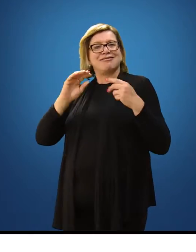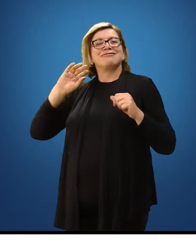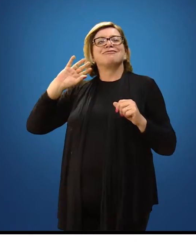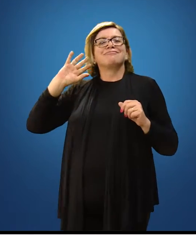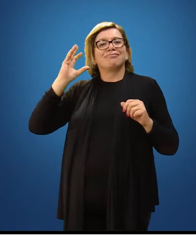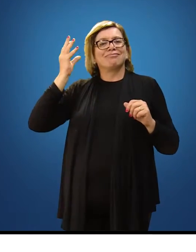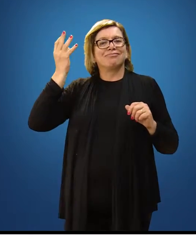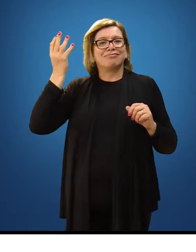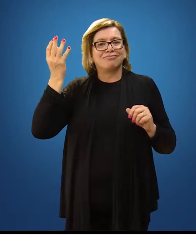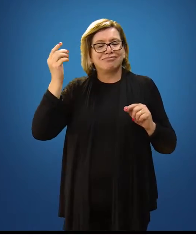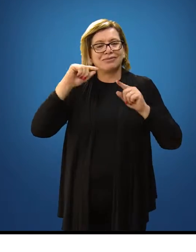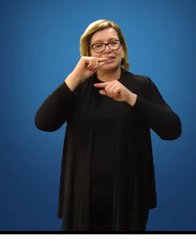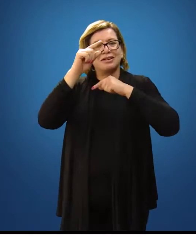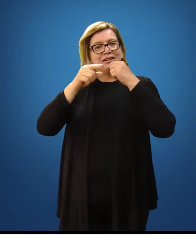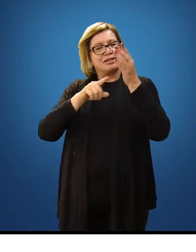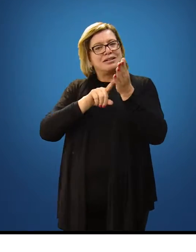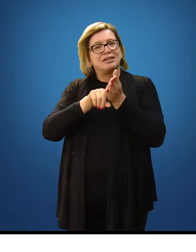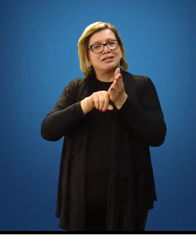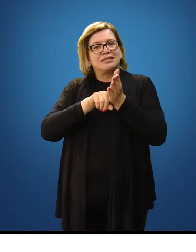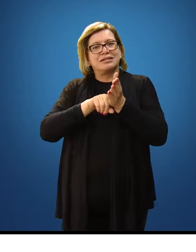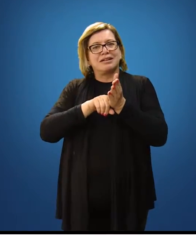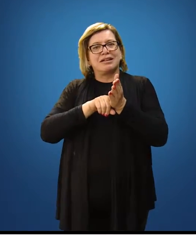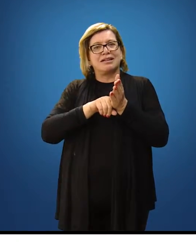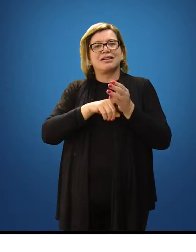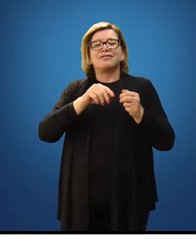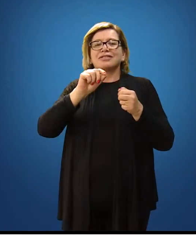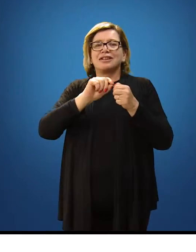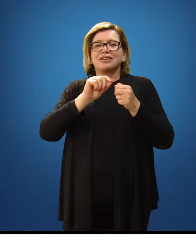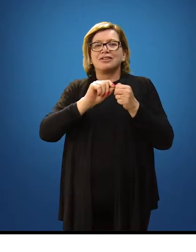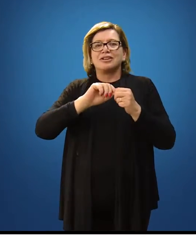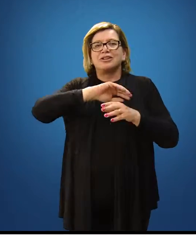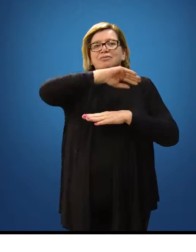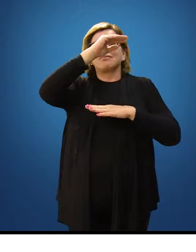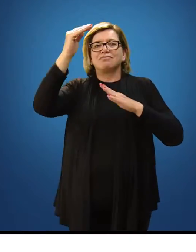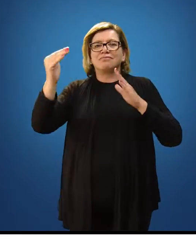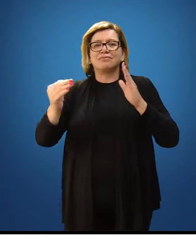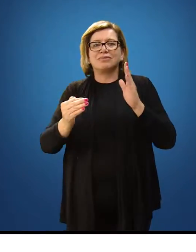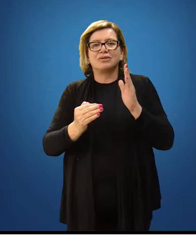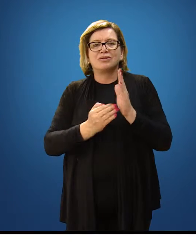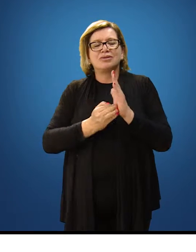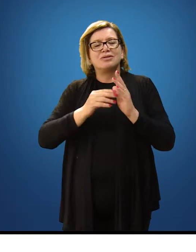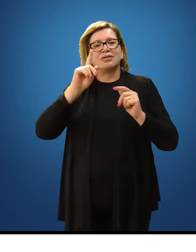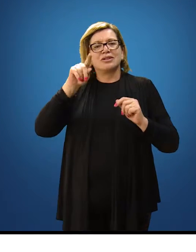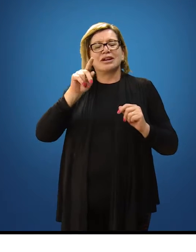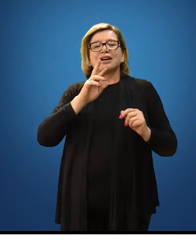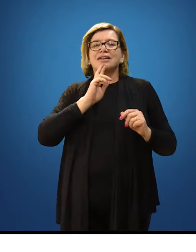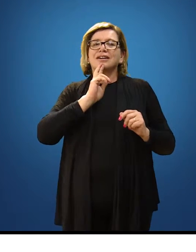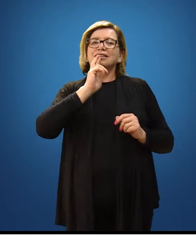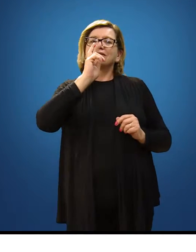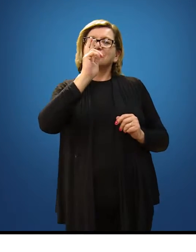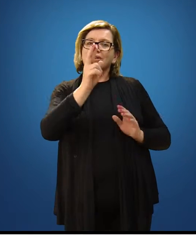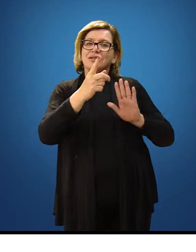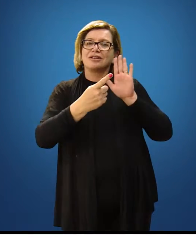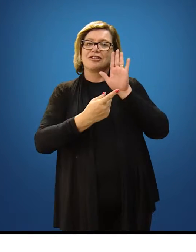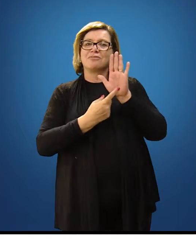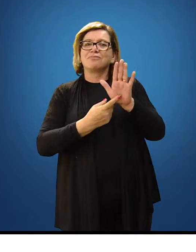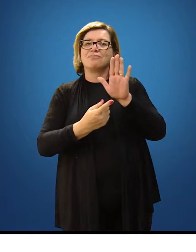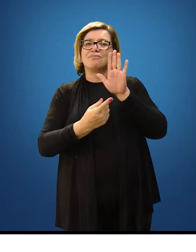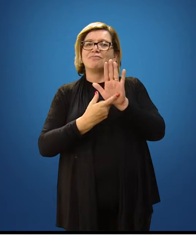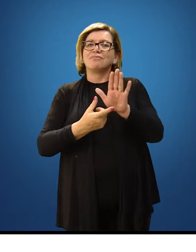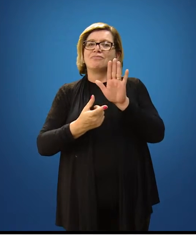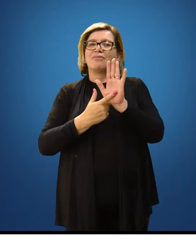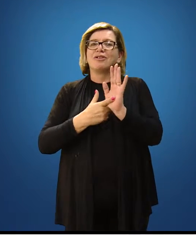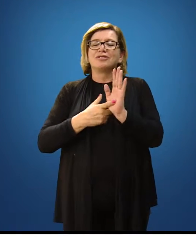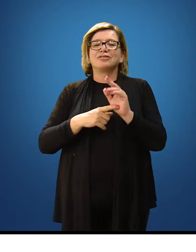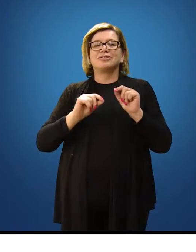coleta de dados com essas 13 entrevistas. E por fim, vejam, os resultados, que refletem a resposta